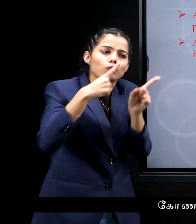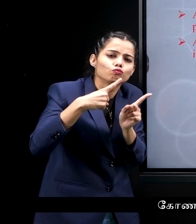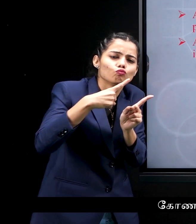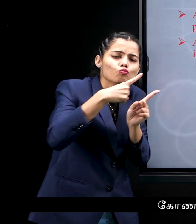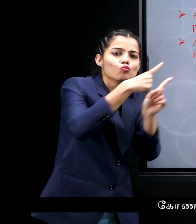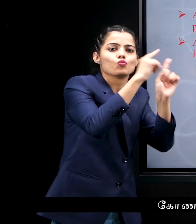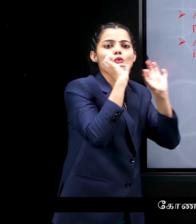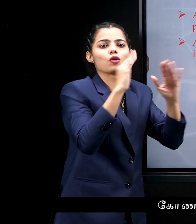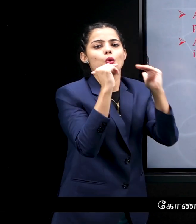கொண்டுள்ளன.